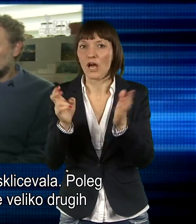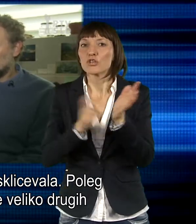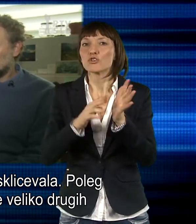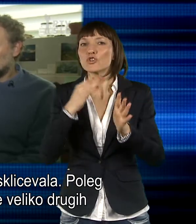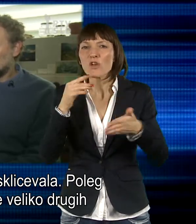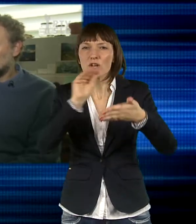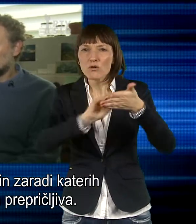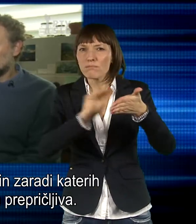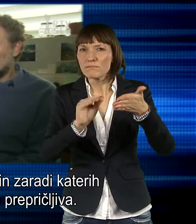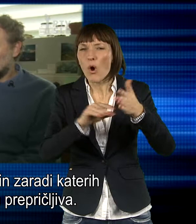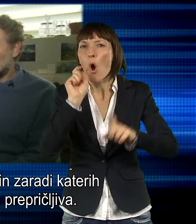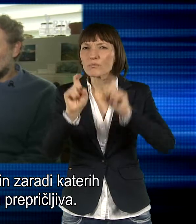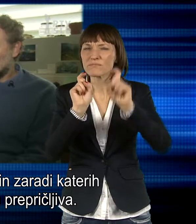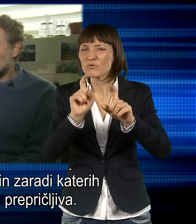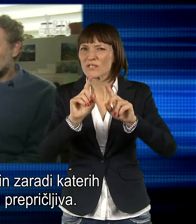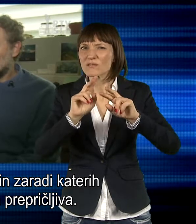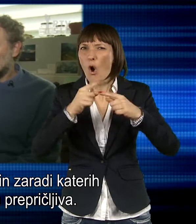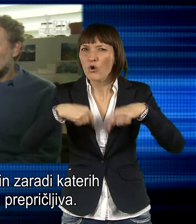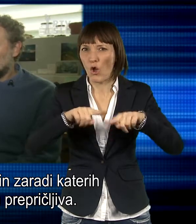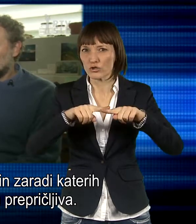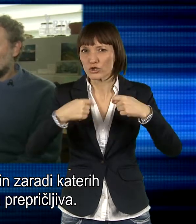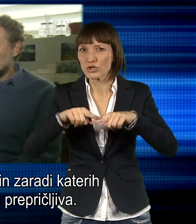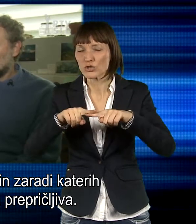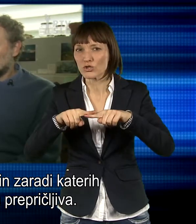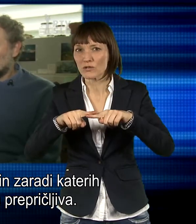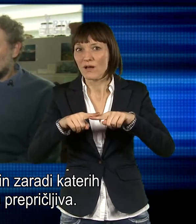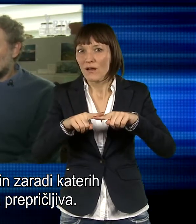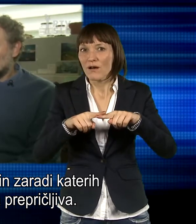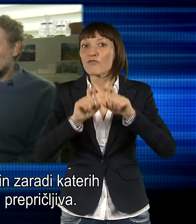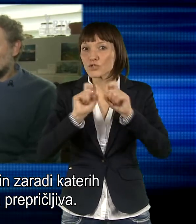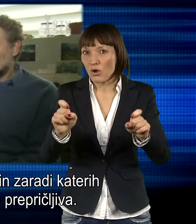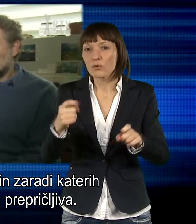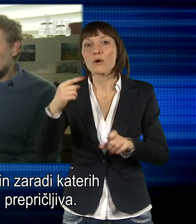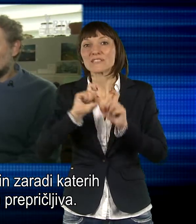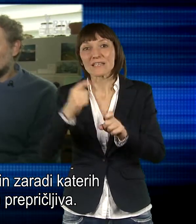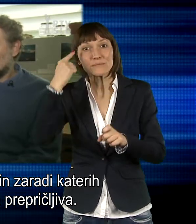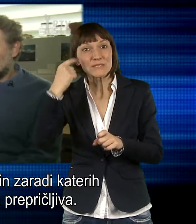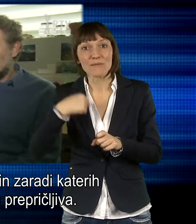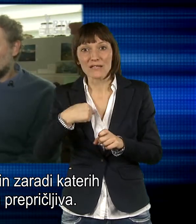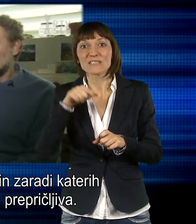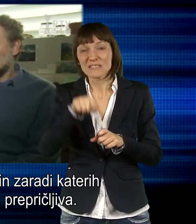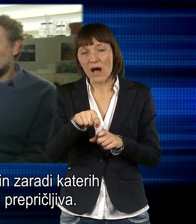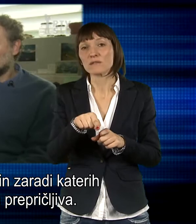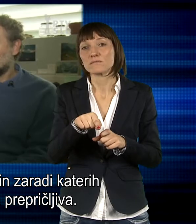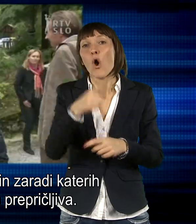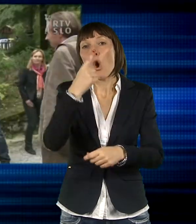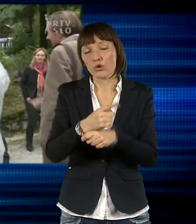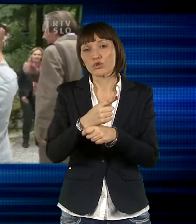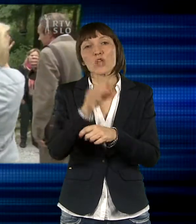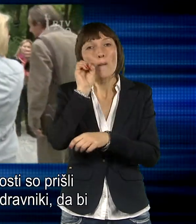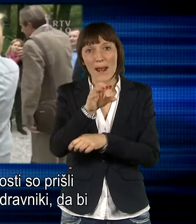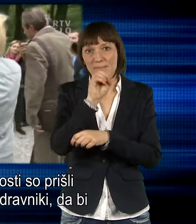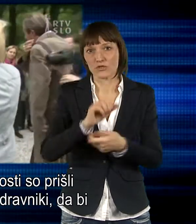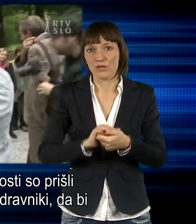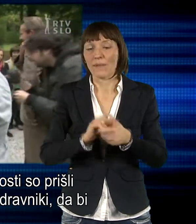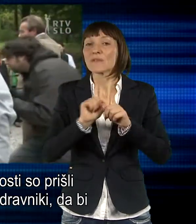še veliko drugih obteževalnih okoliščin, zaradi katerih se meni zdi sodba prepričljiva.